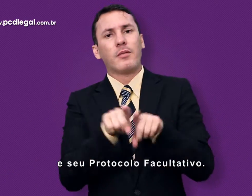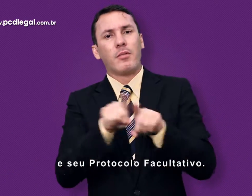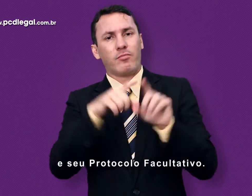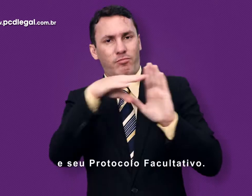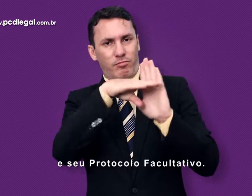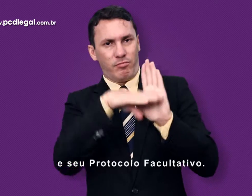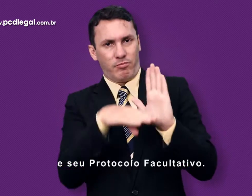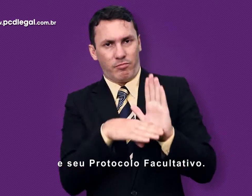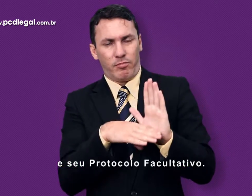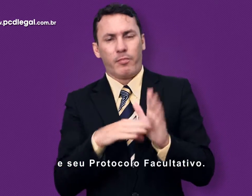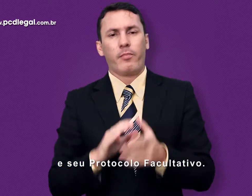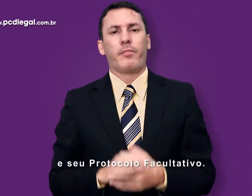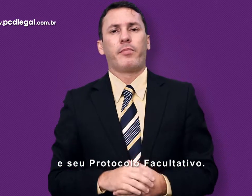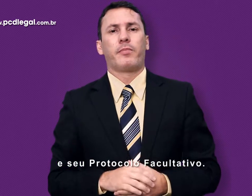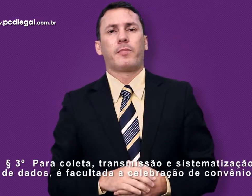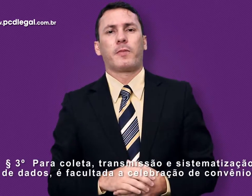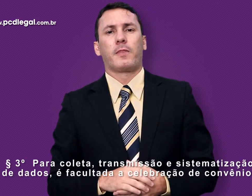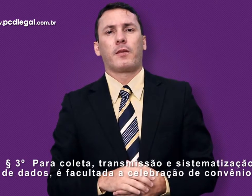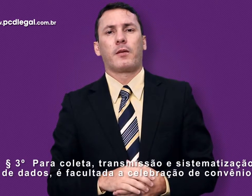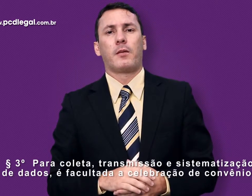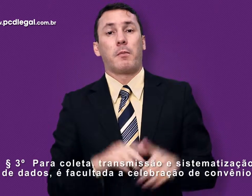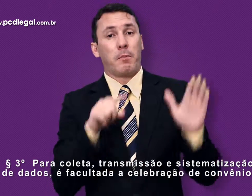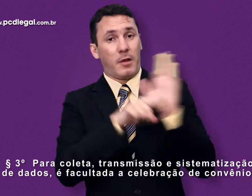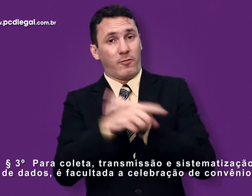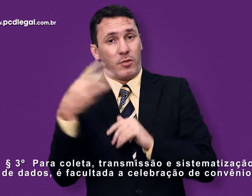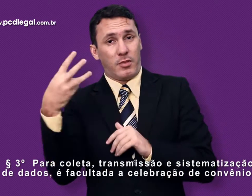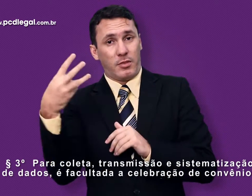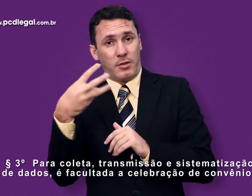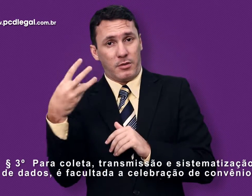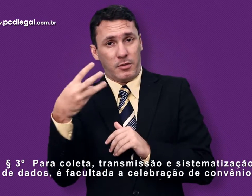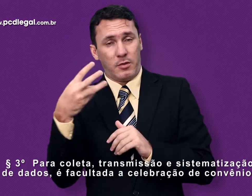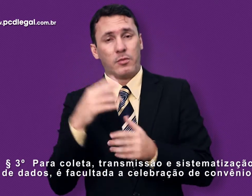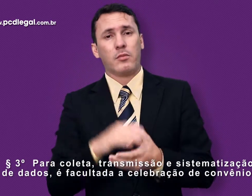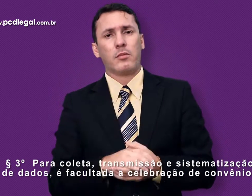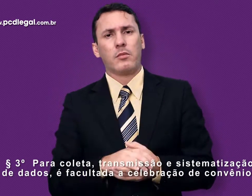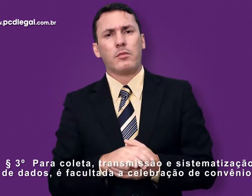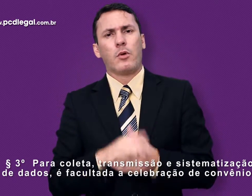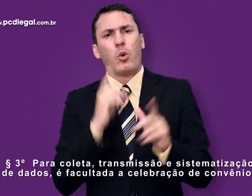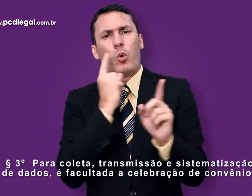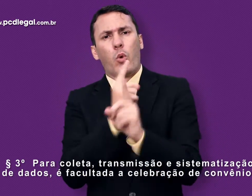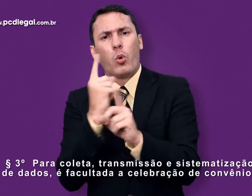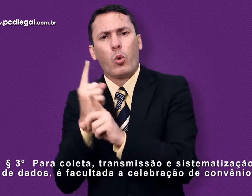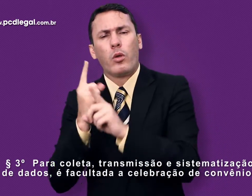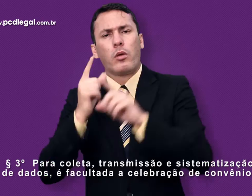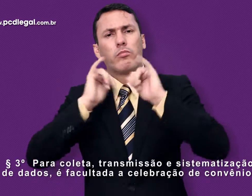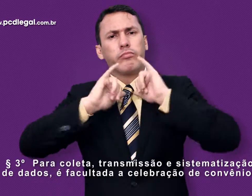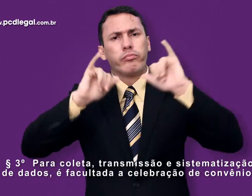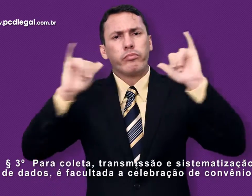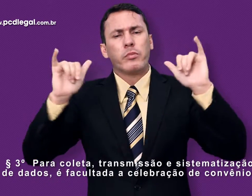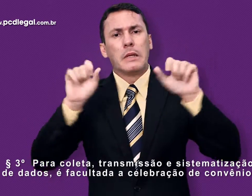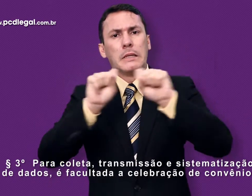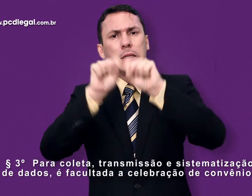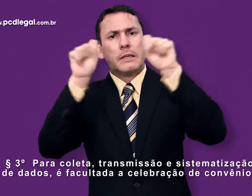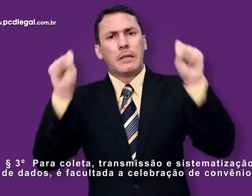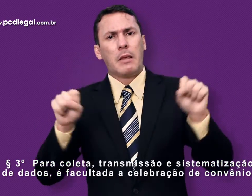seu protocolo facultativo. Parágrafo 3º. Para coleta, transmissão e sistematização de dados,